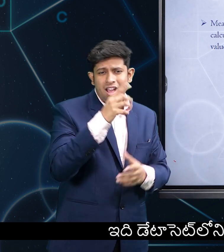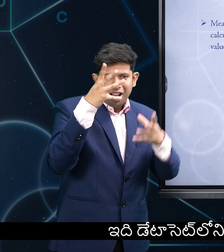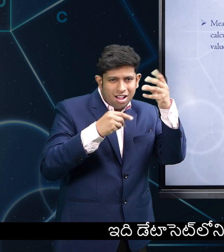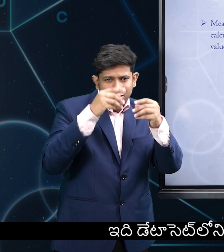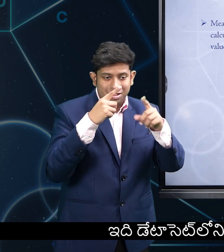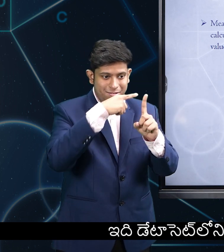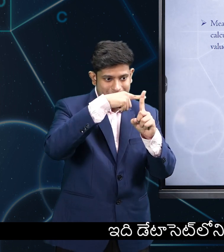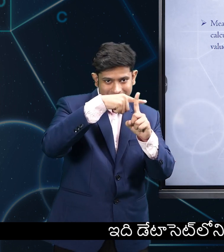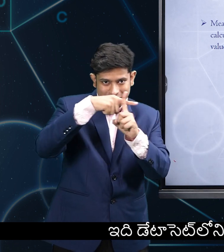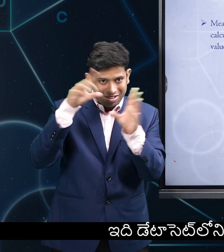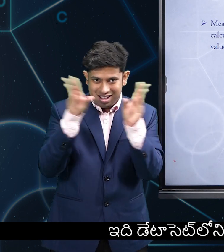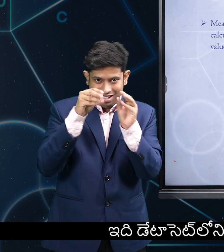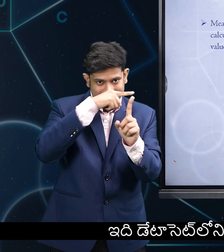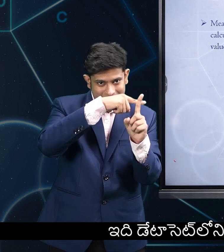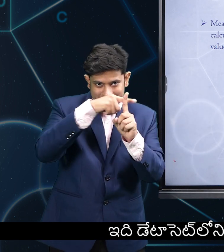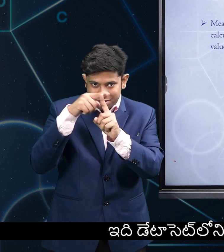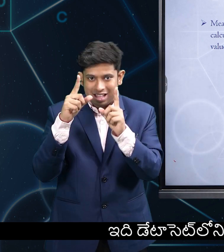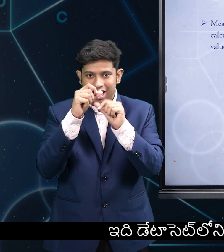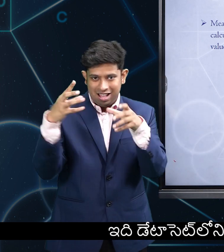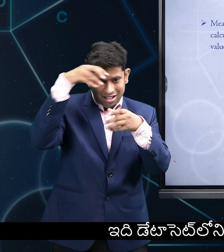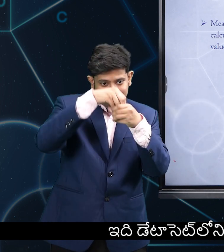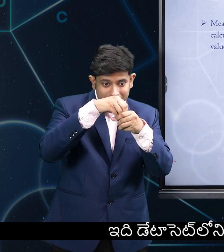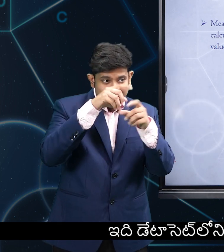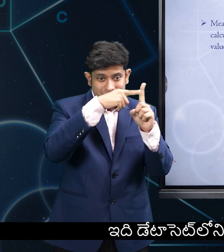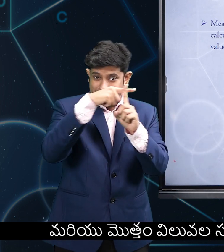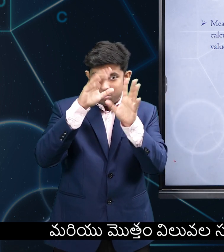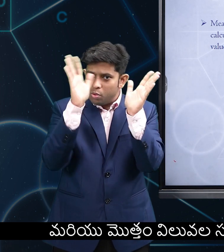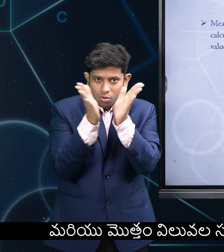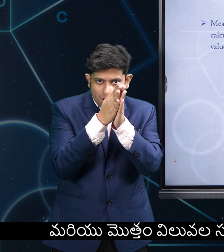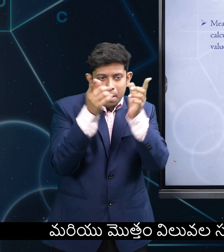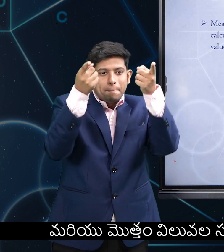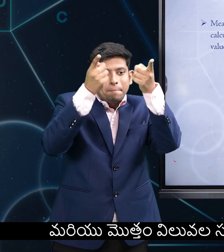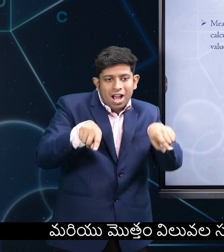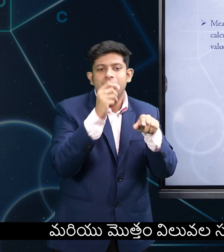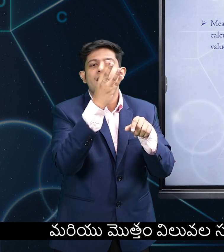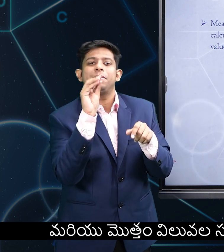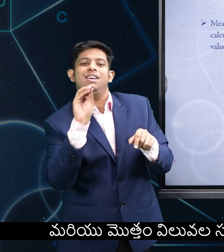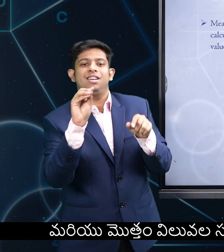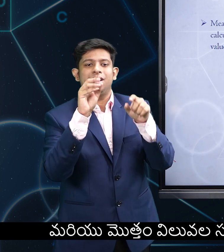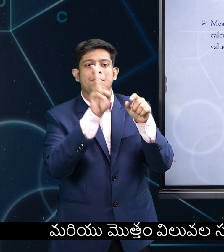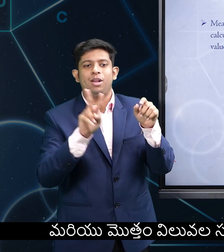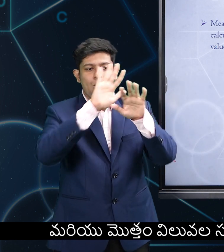ఇది డేటా సెట్లోని అన్ని విలువలను జోడించడం ద్వారా మరియు మొత్తం విలువల సంఖ్యతో భాగించడం